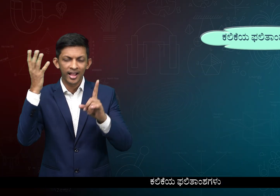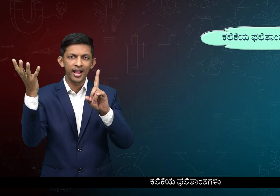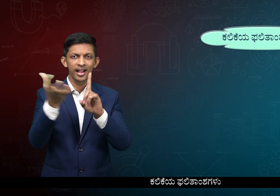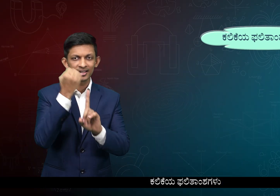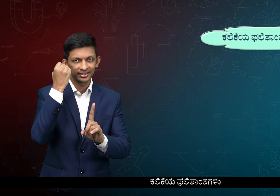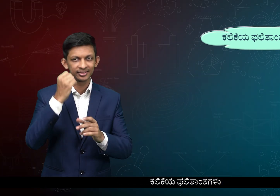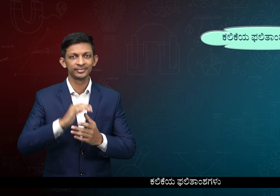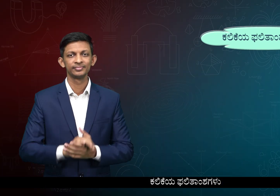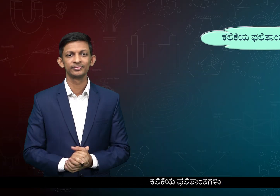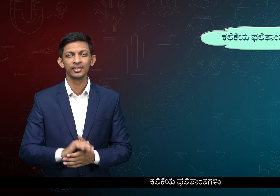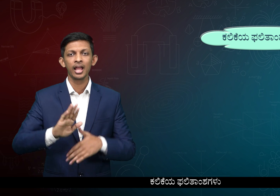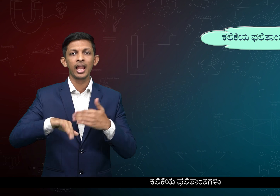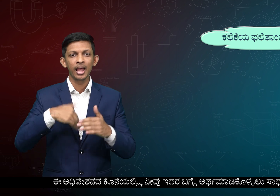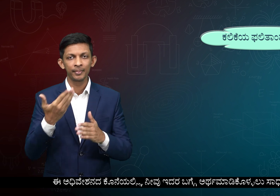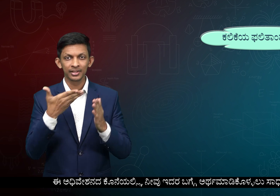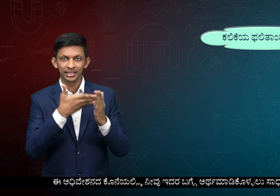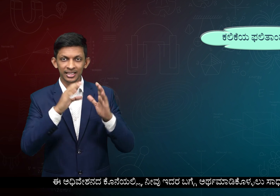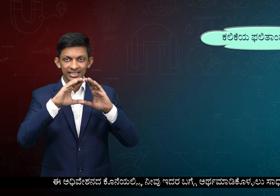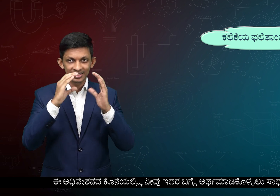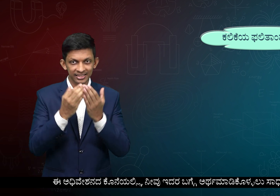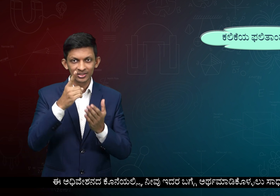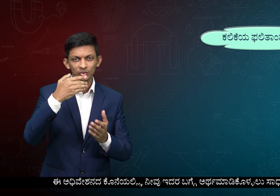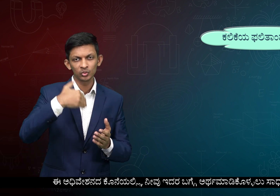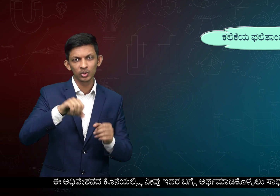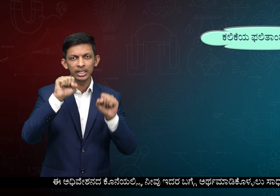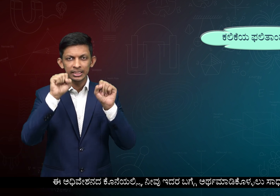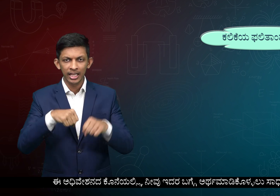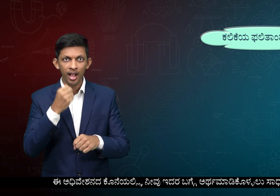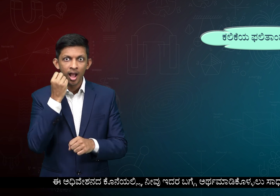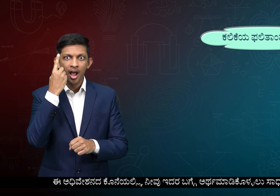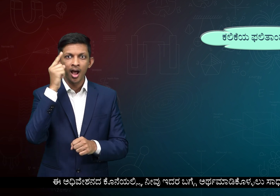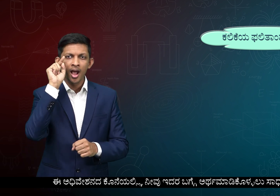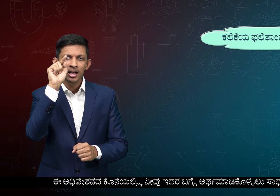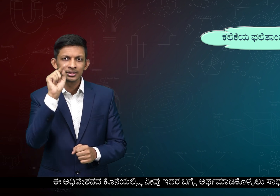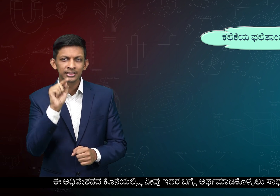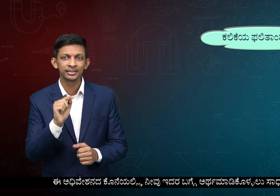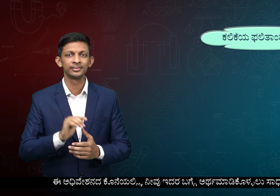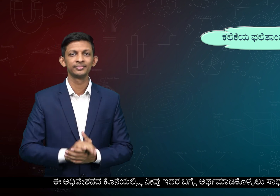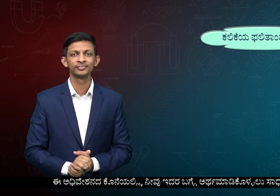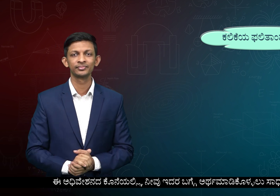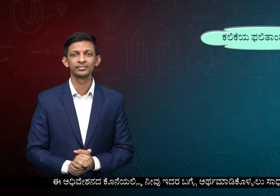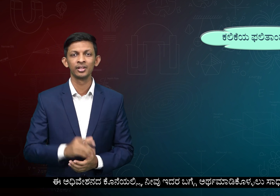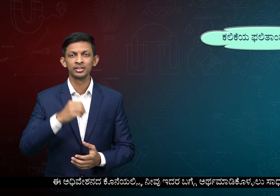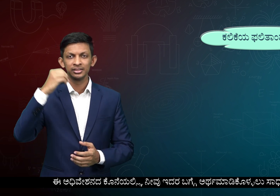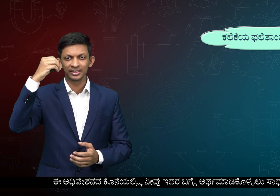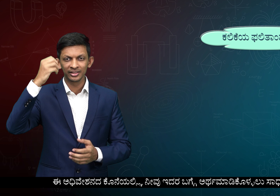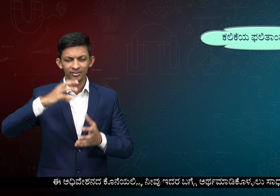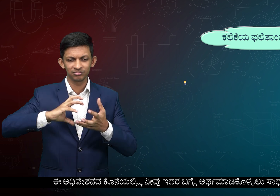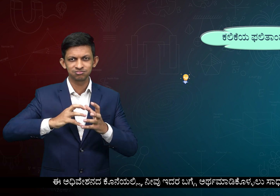ಕಲಿಕೆಯ ಫಲಿತಾಂಶಗಳು. ಈ ಅಧಿವೇಶನದ ಕೊನೆಯಲ್ಲಿ ನೀವು ಇದರ ಬಗ್ಗೆ ಅರ್ಥ ಮಾಡಿಕೊಳ್ಳಲು